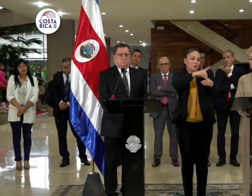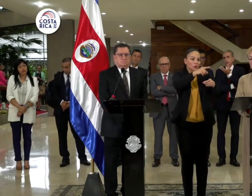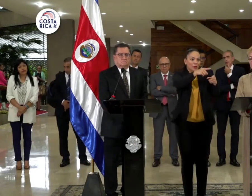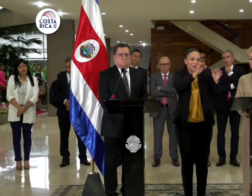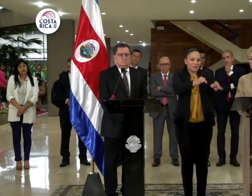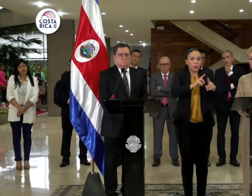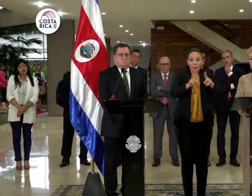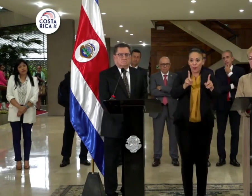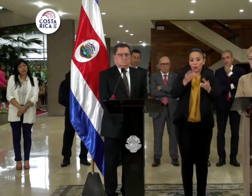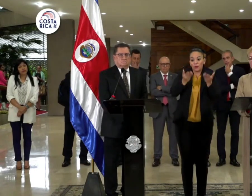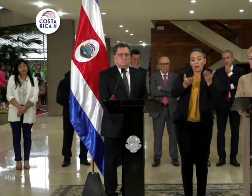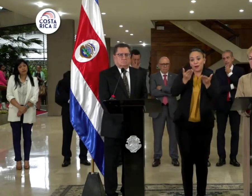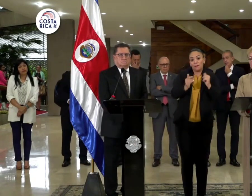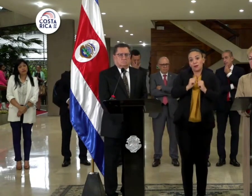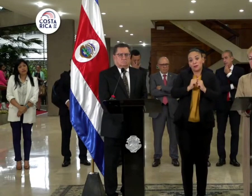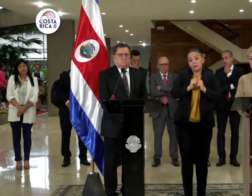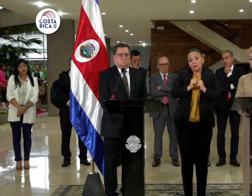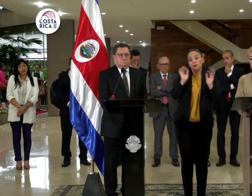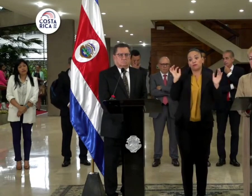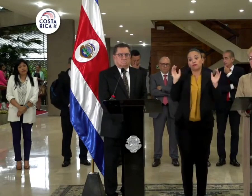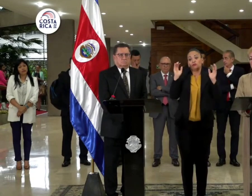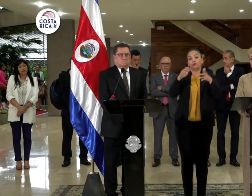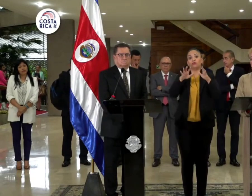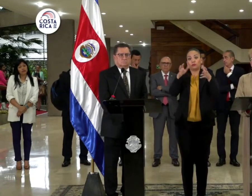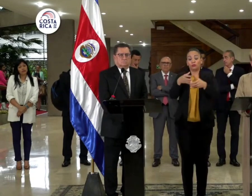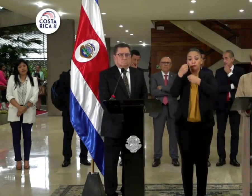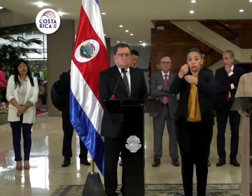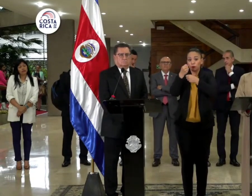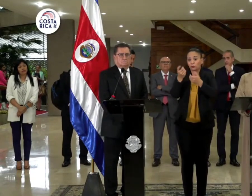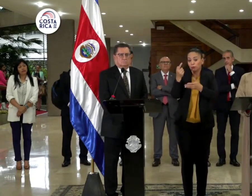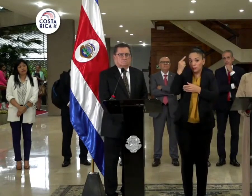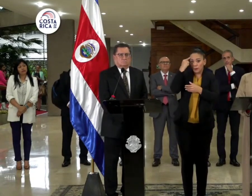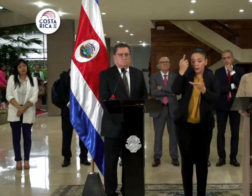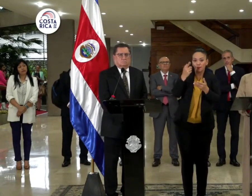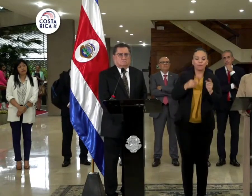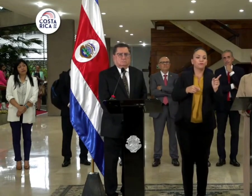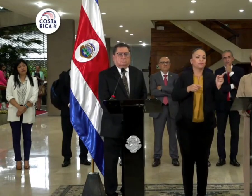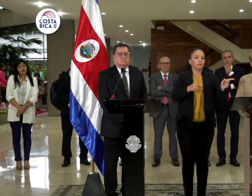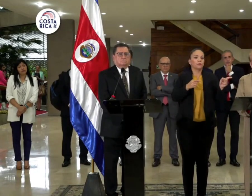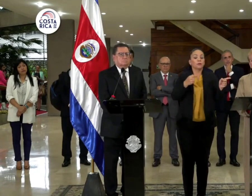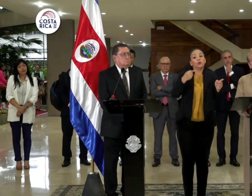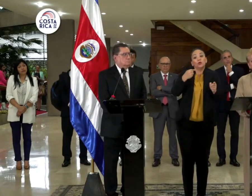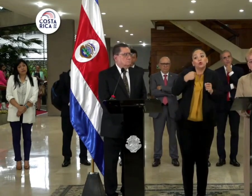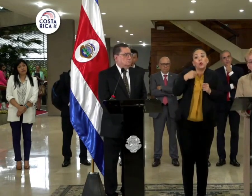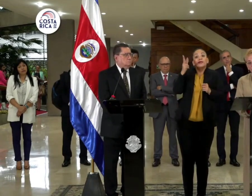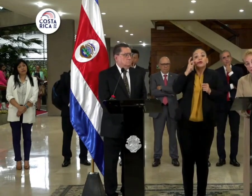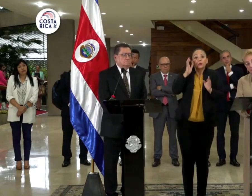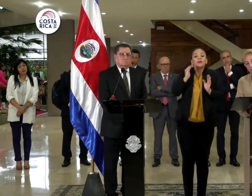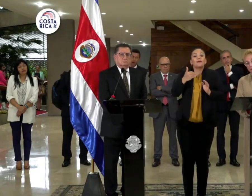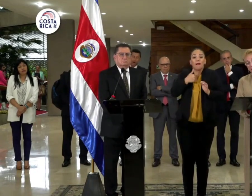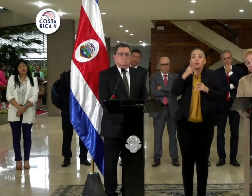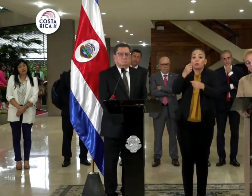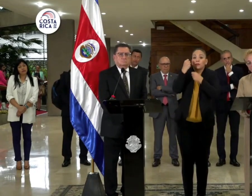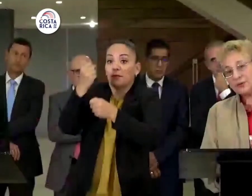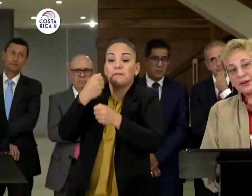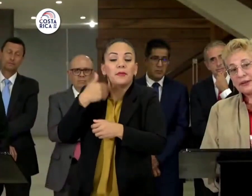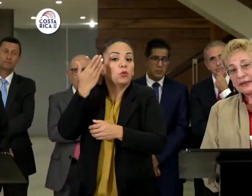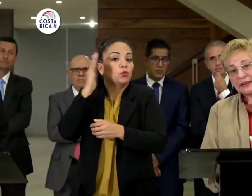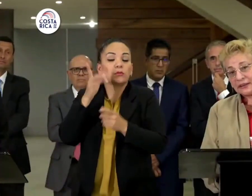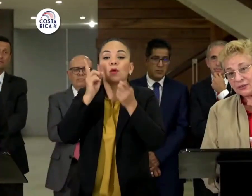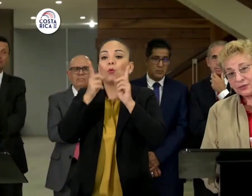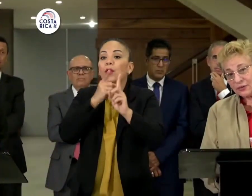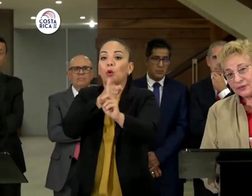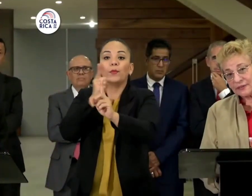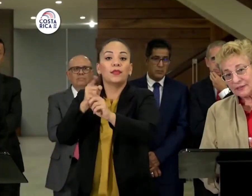estar frente a un panorama similar en esta negociación. Gracias. Yo solo escuché que hay una convocatoria, no sé cuáles son los objetivos de la convocatoria